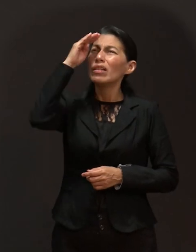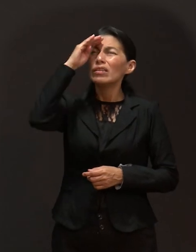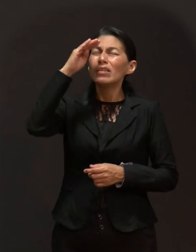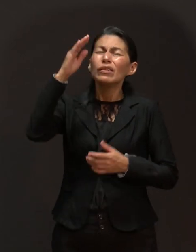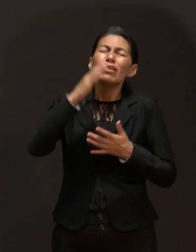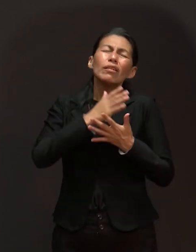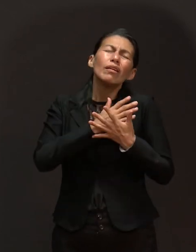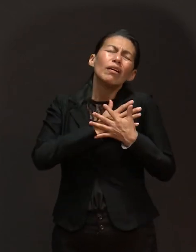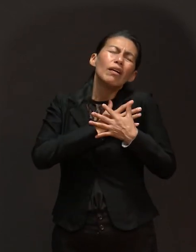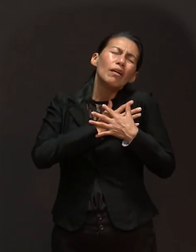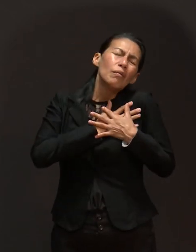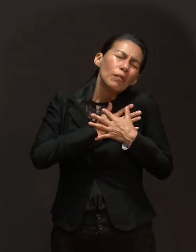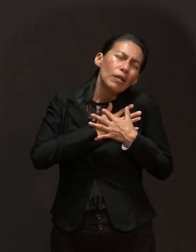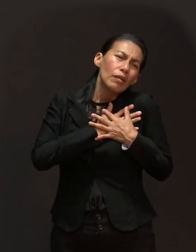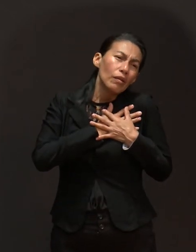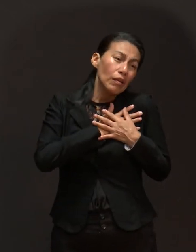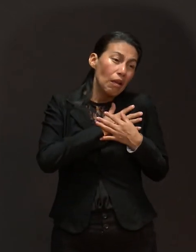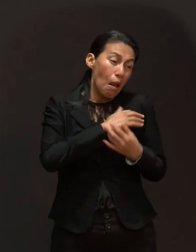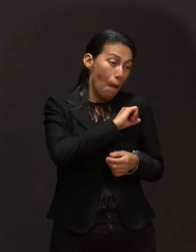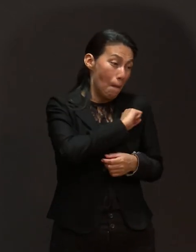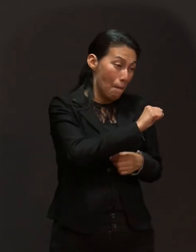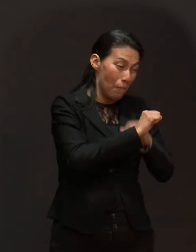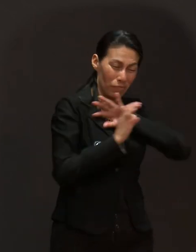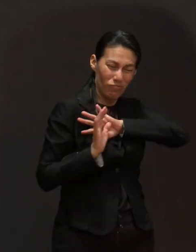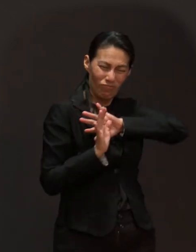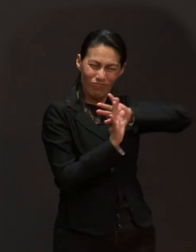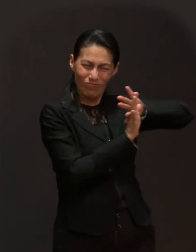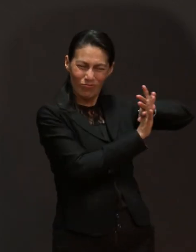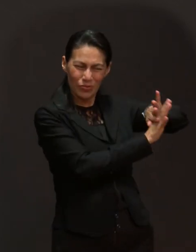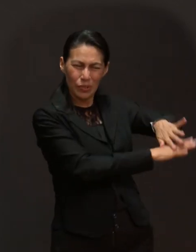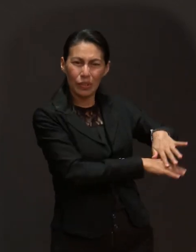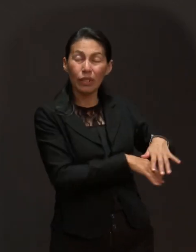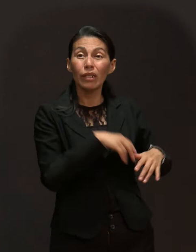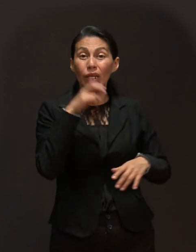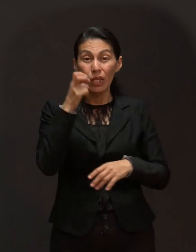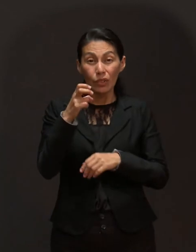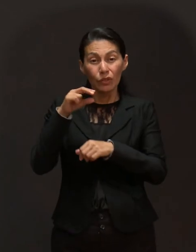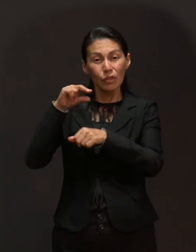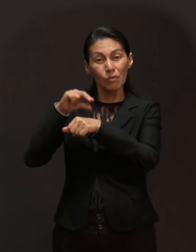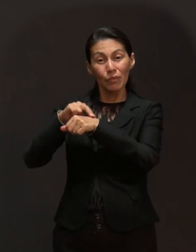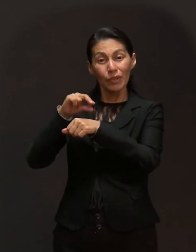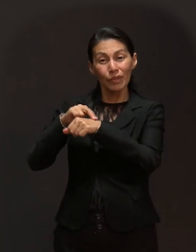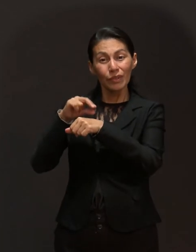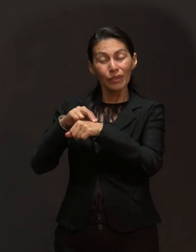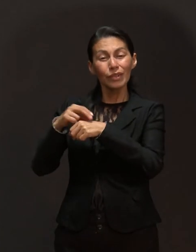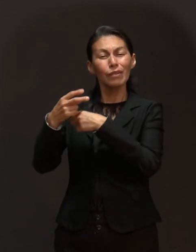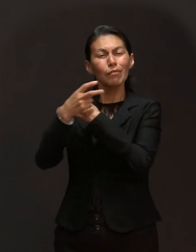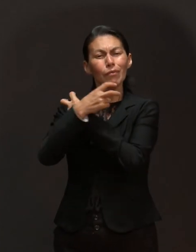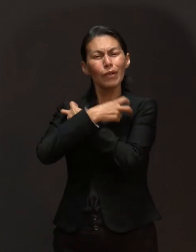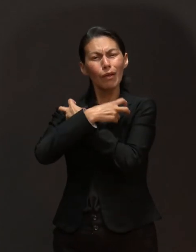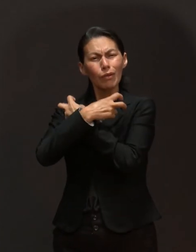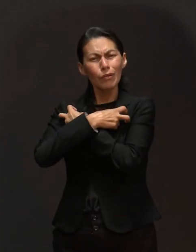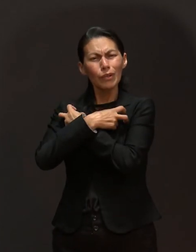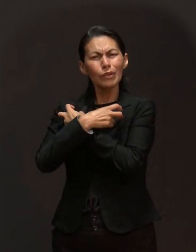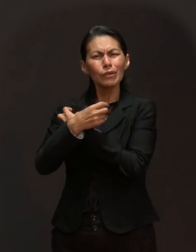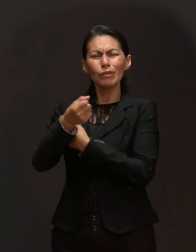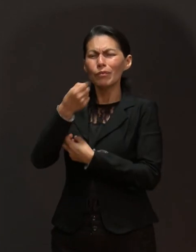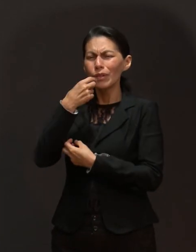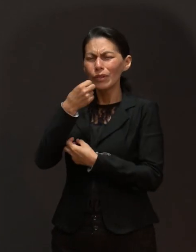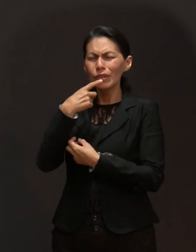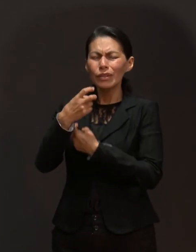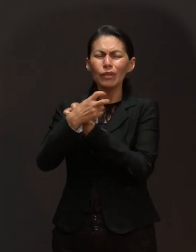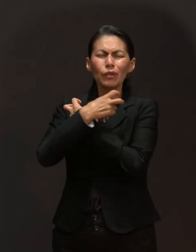y apártate del mal. Y será medicina para tus huesos, dice. Es algo medicinal